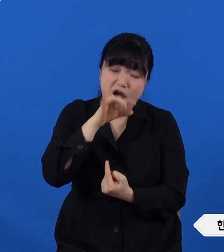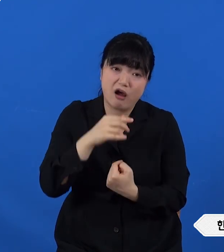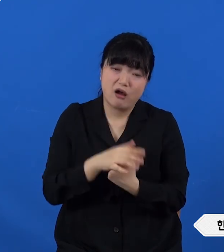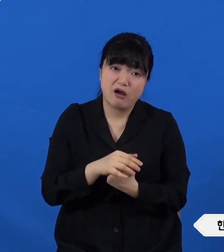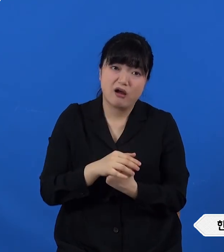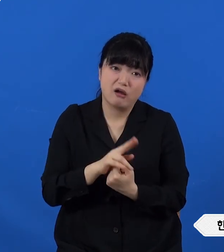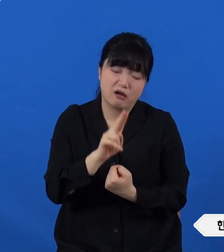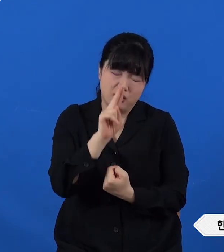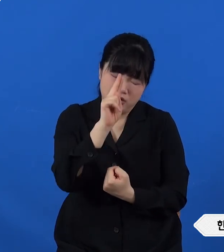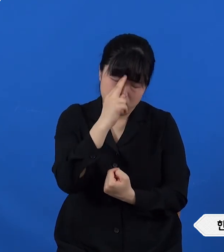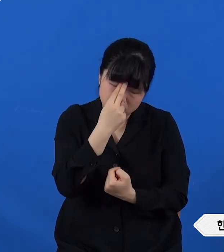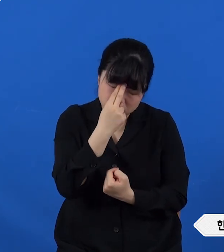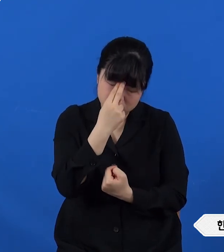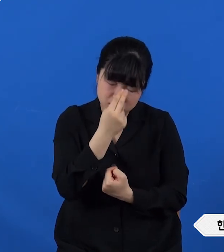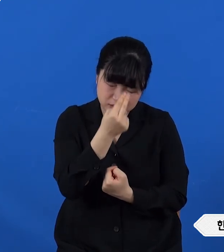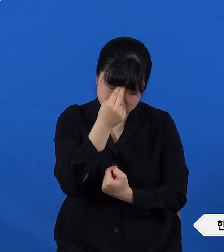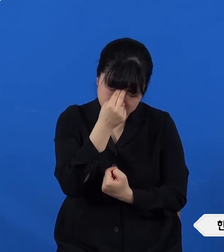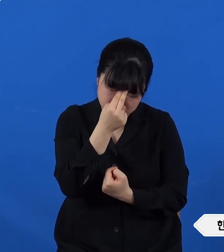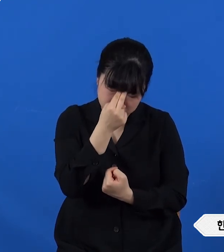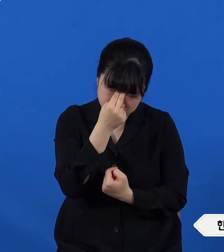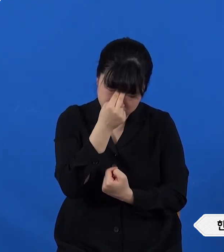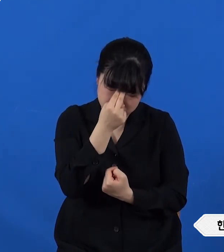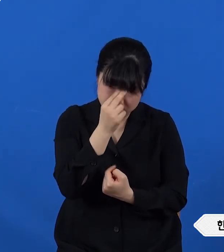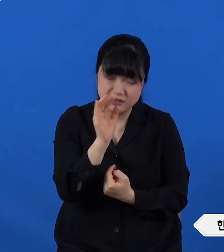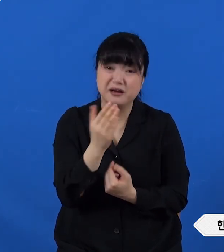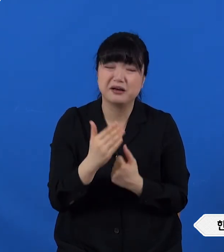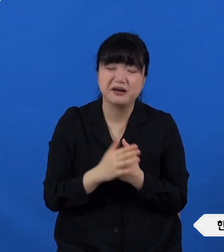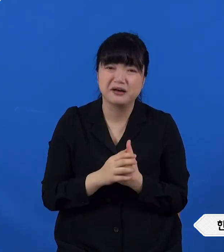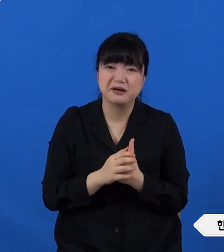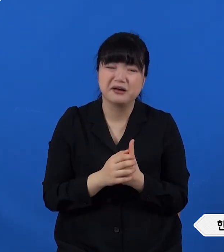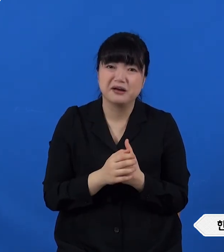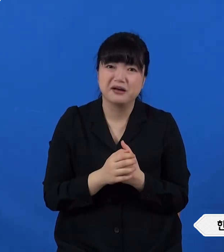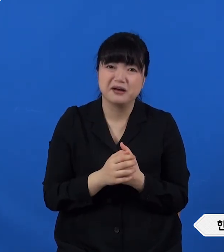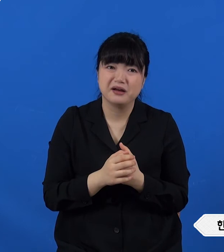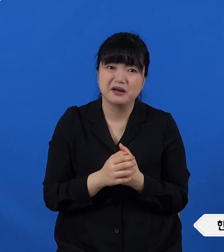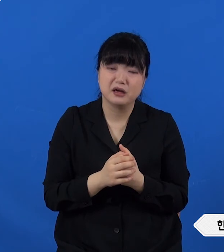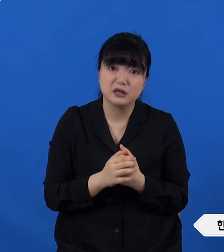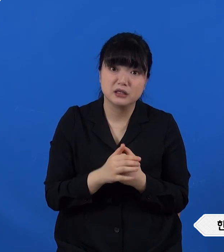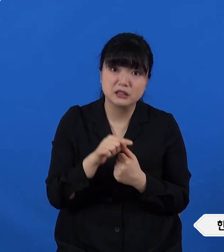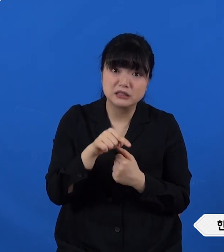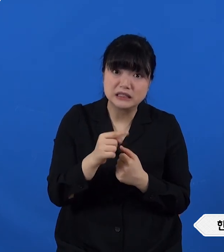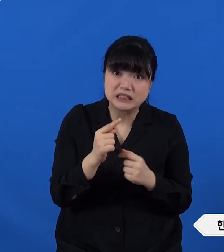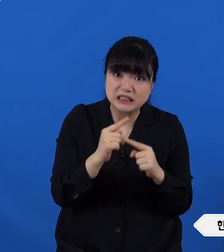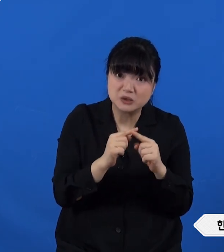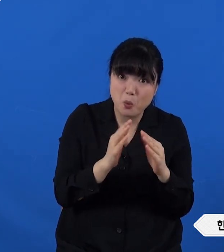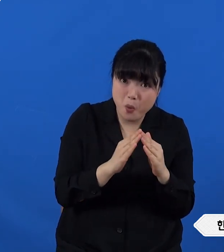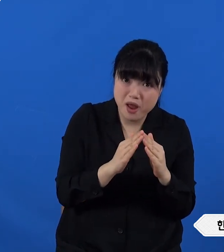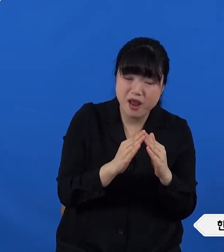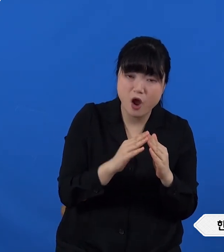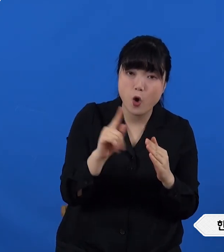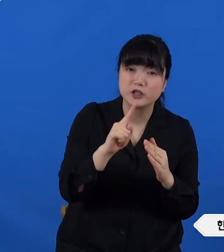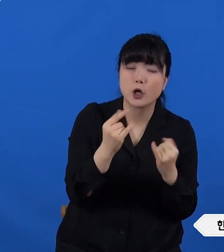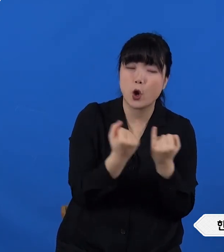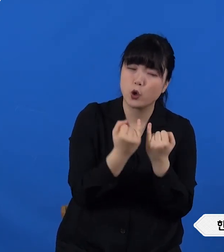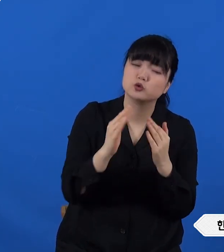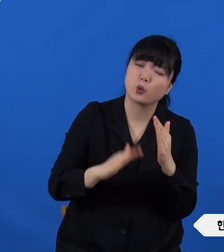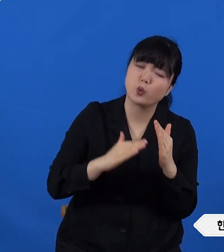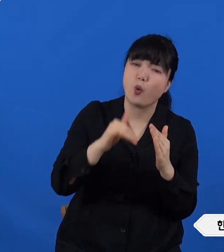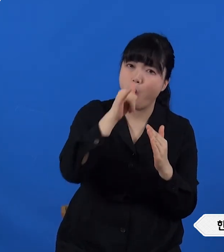극심한 경영난에 시달리게 되었습니다. 그런데 그 교회에 어떤 여성도가